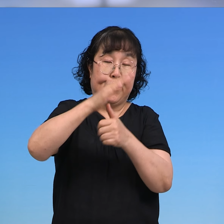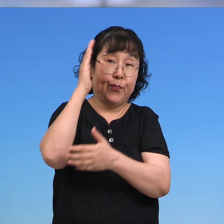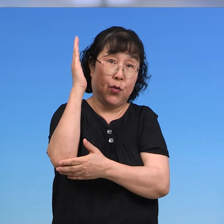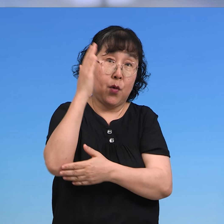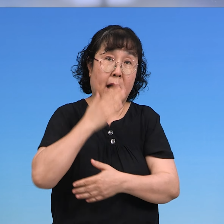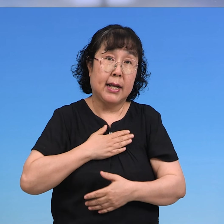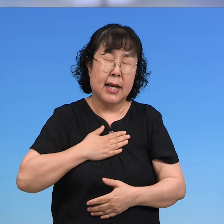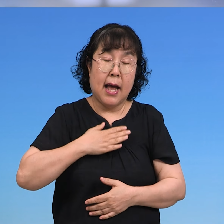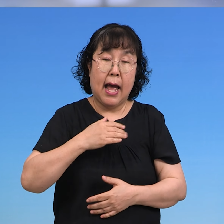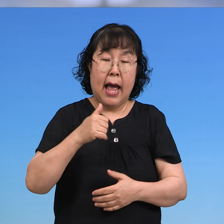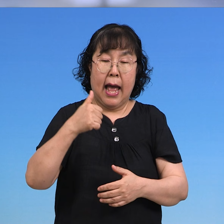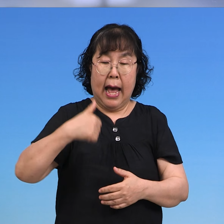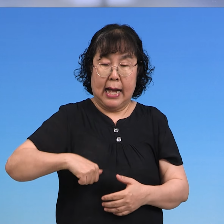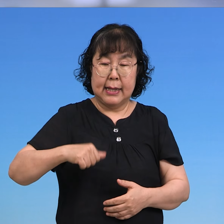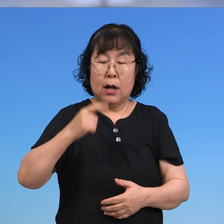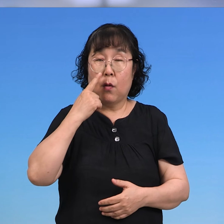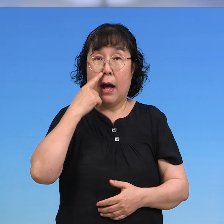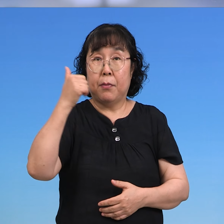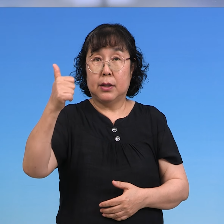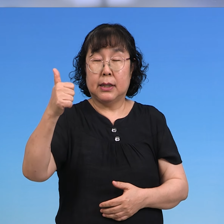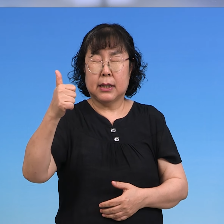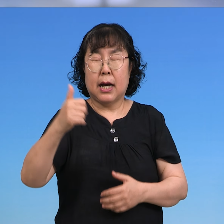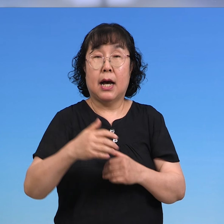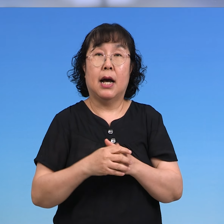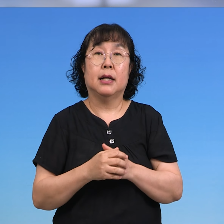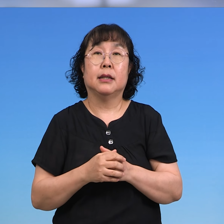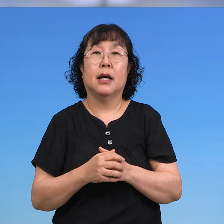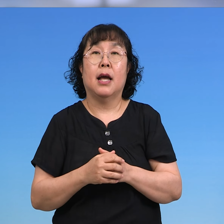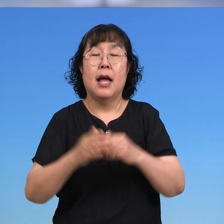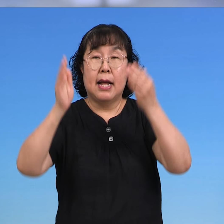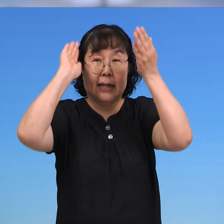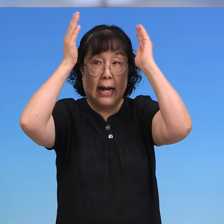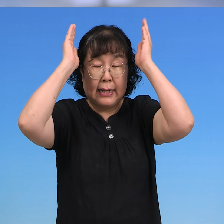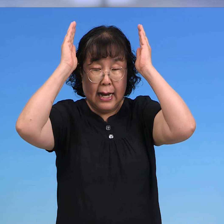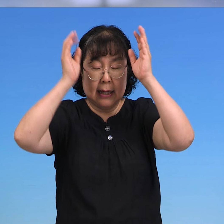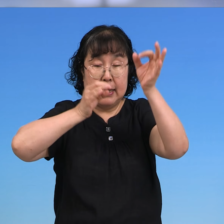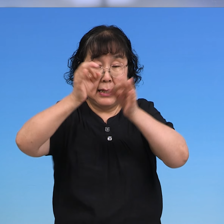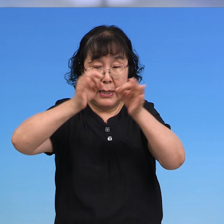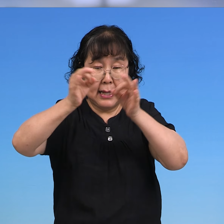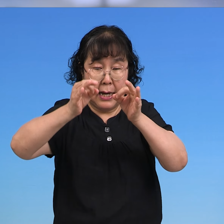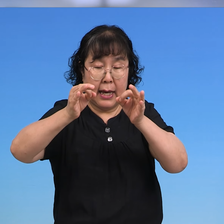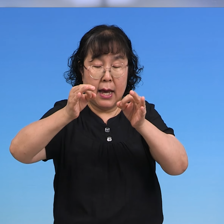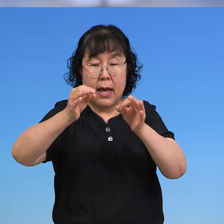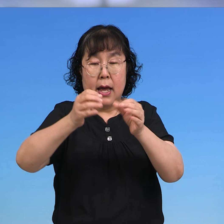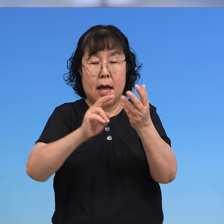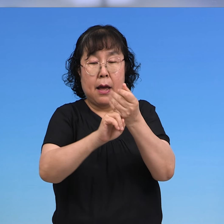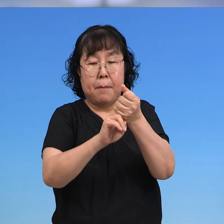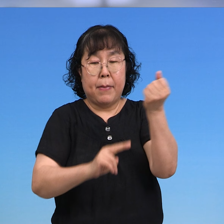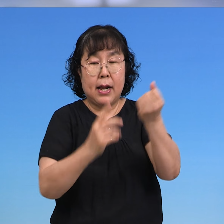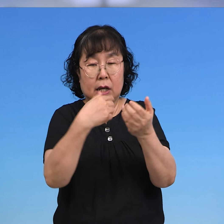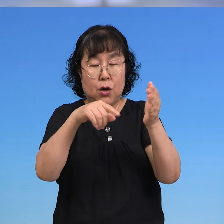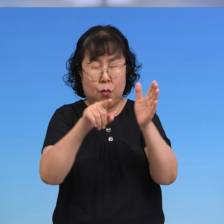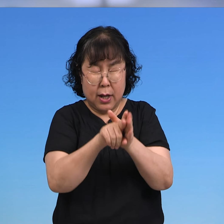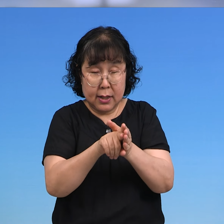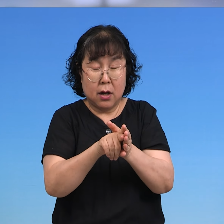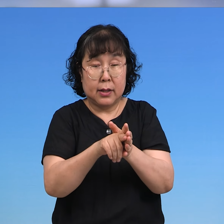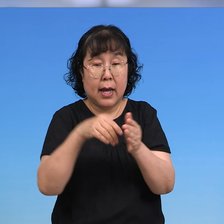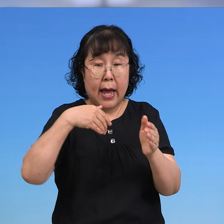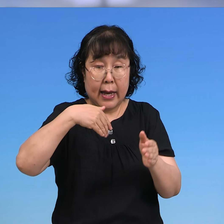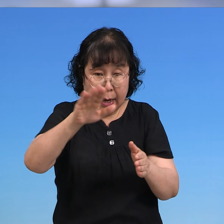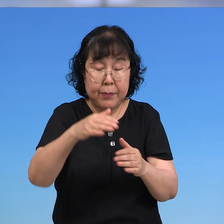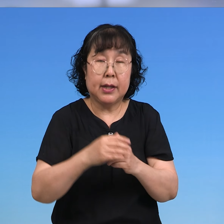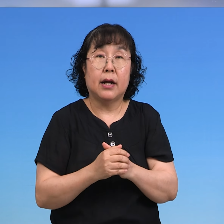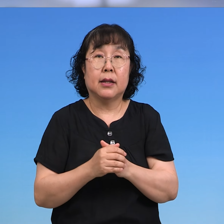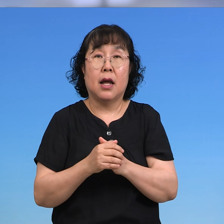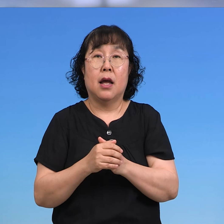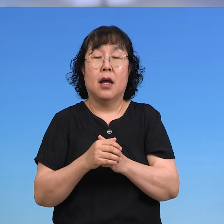이제 당나귀를 시장에 팔려고 그래서 이제 아들이 처음에 타고 갔어요. 그랬더니 동네 사람들이 막 온갖 욕을 다